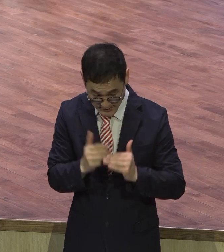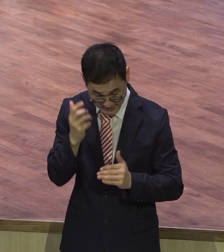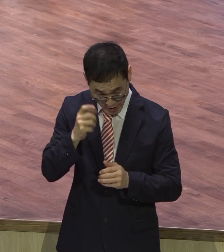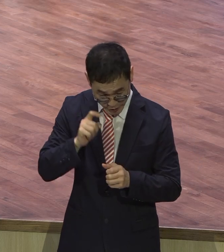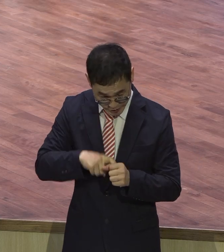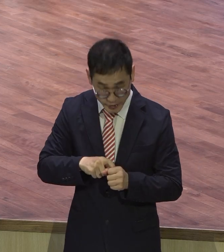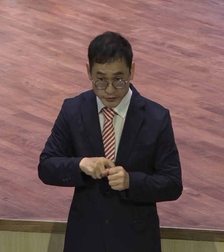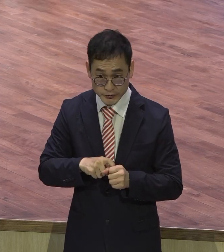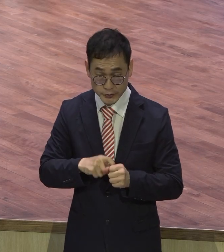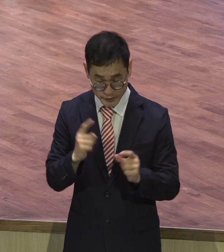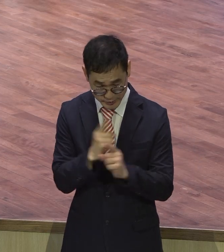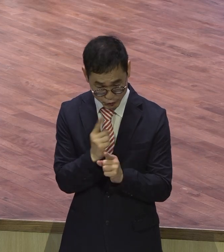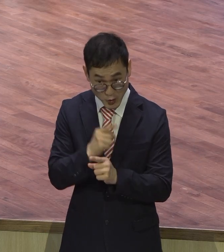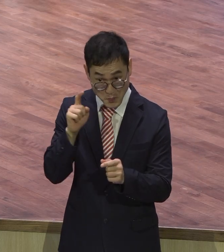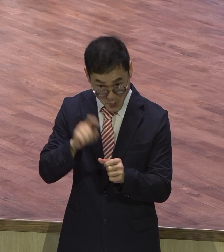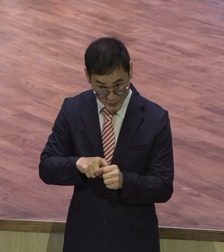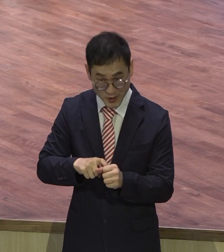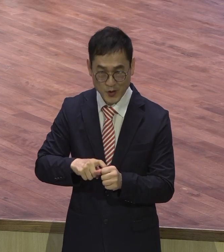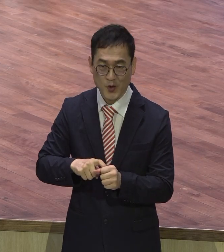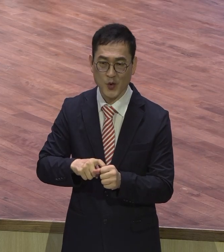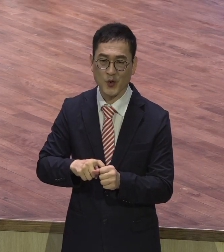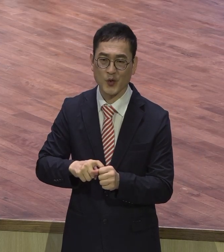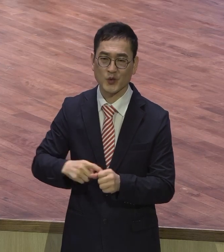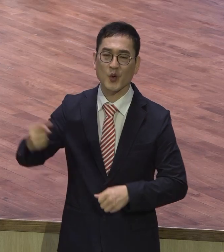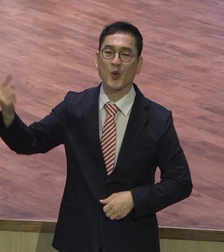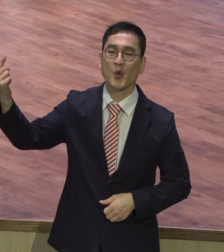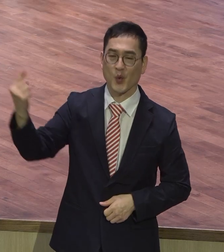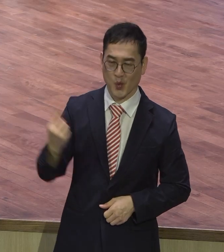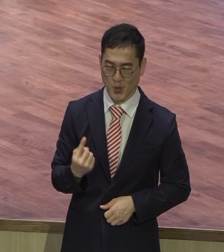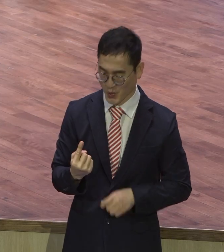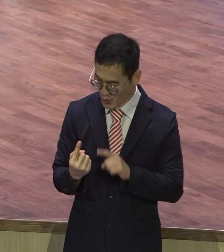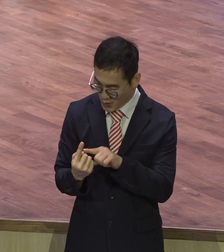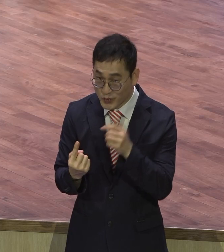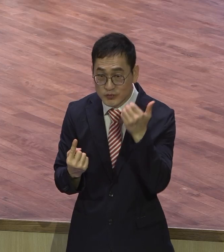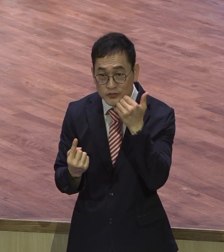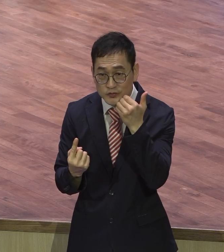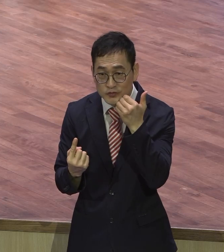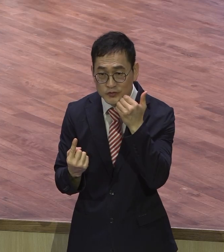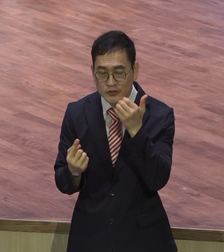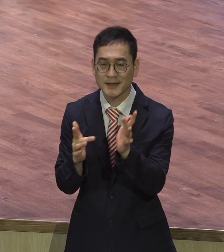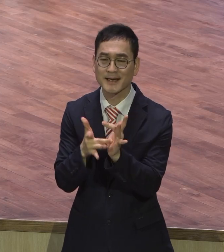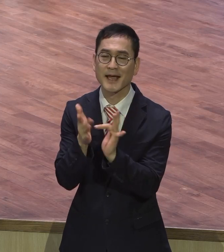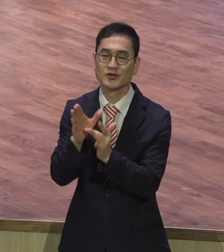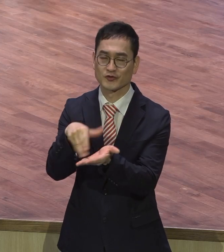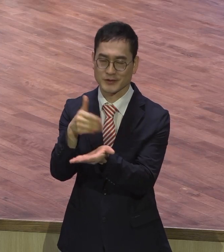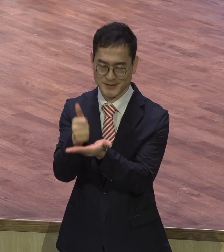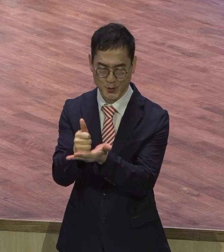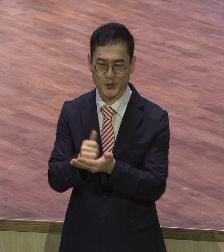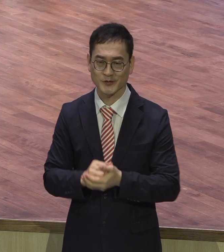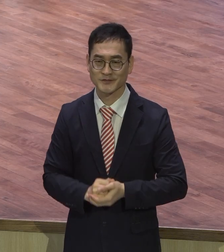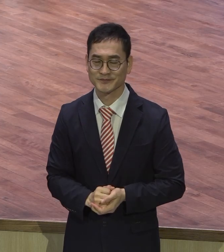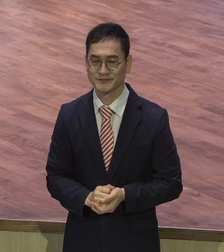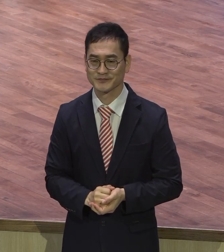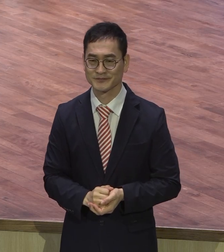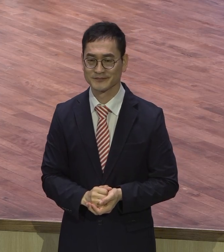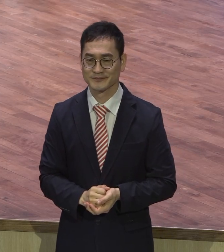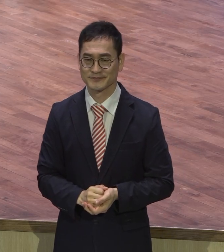위해서 오신 영적 의사가 계시는데 그 의사가 누구냐. 예수 그리스도라 그랬어요.